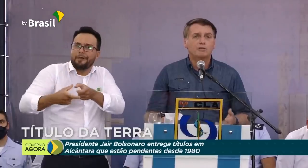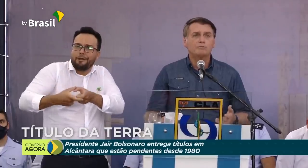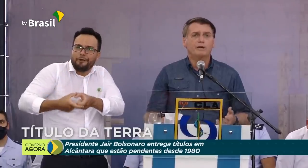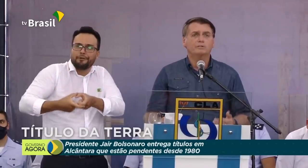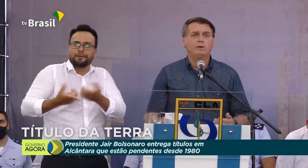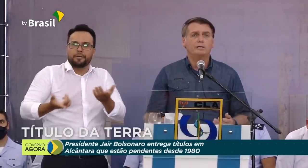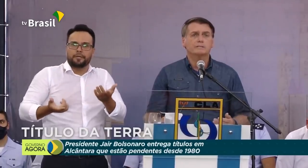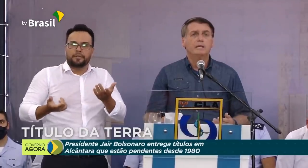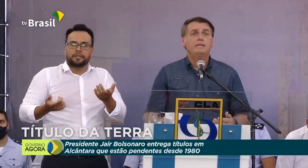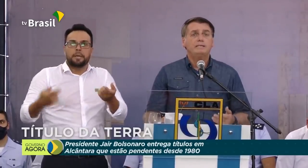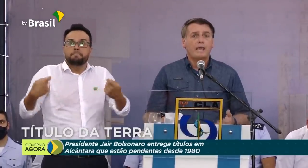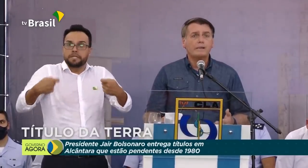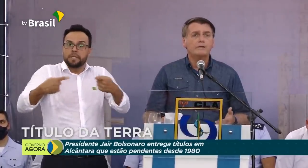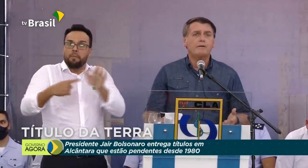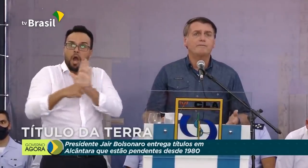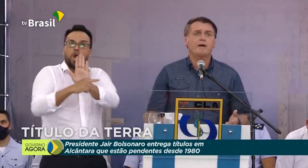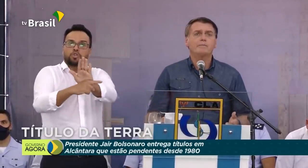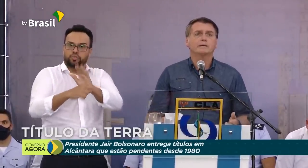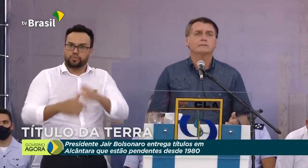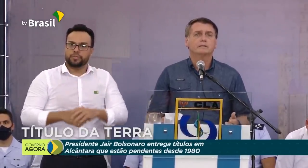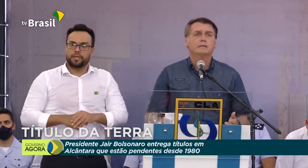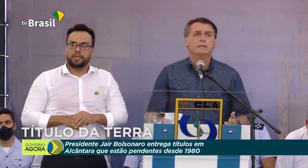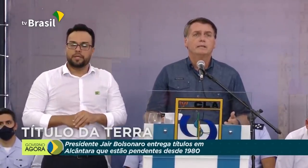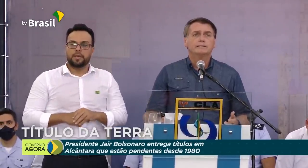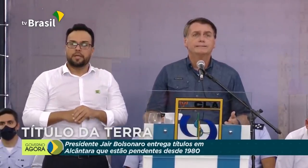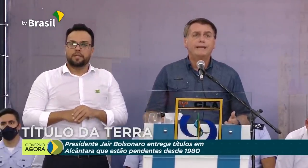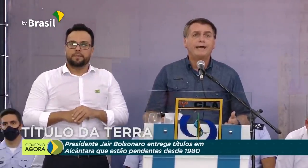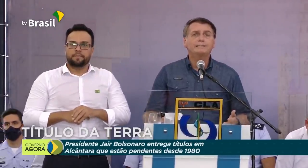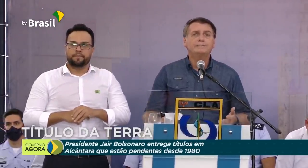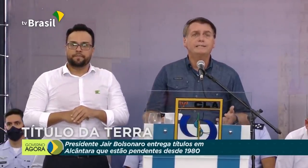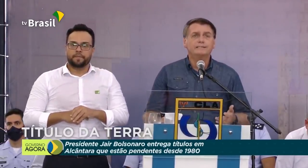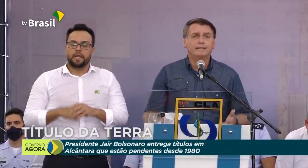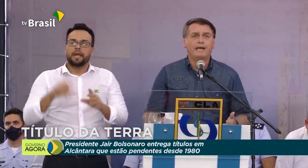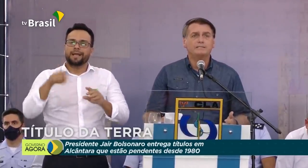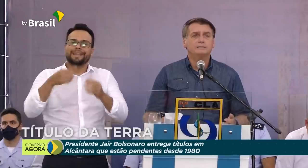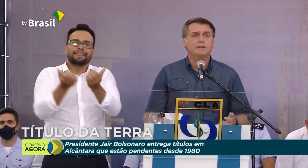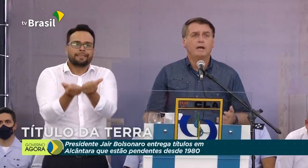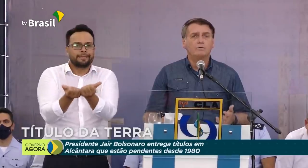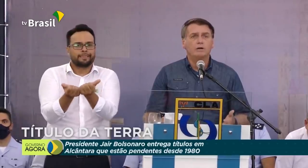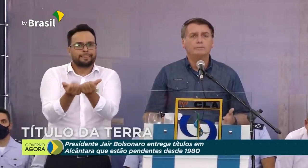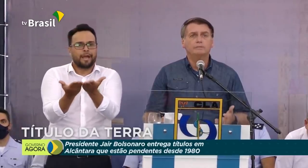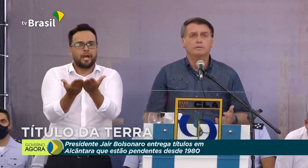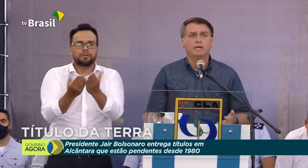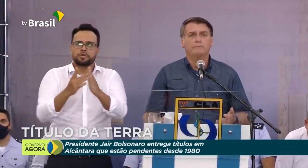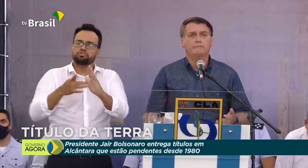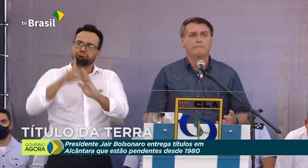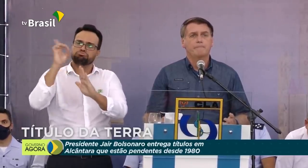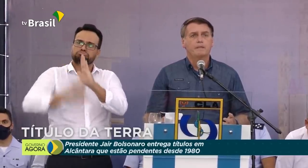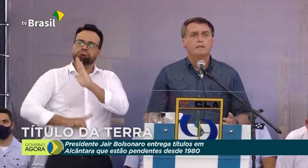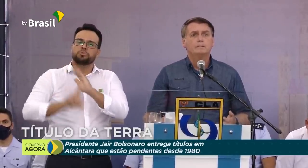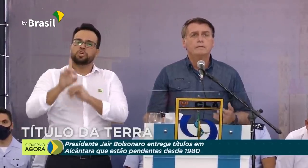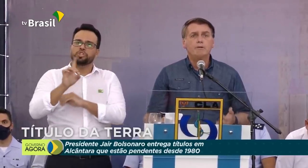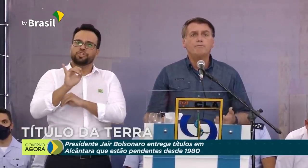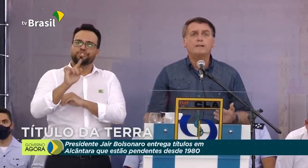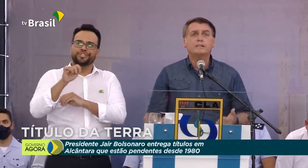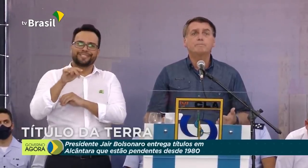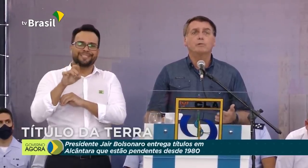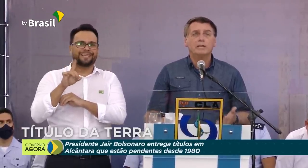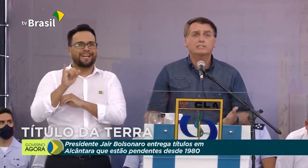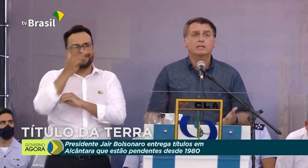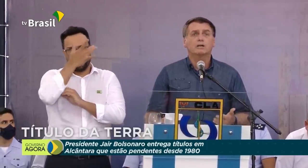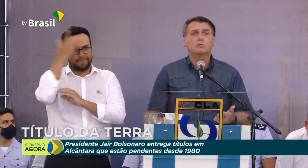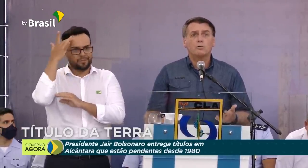os seus moradores. E essa é uma forma, dar dignidade ao homem do campo, não